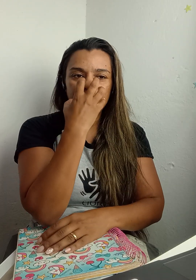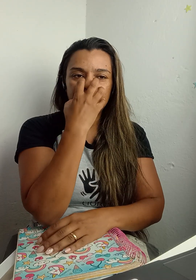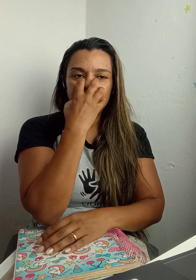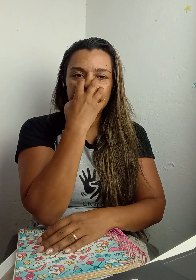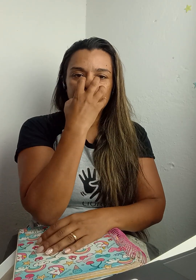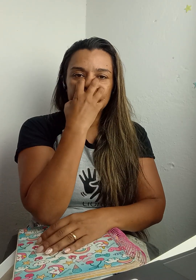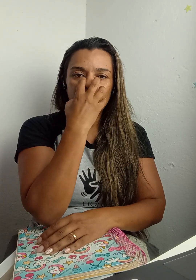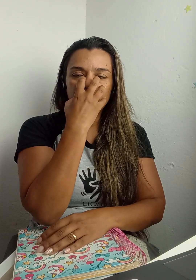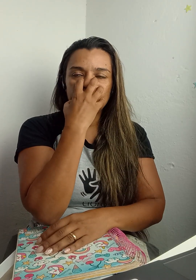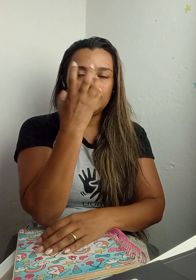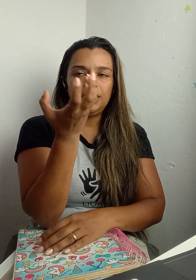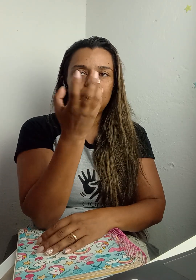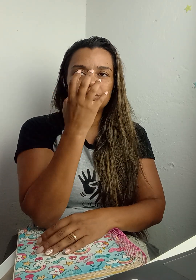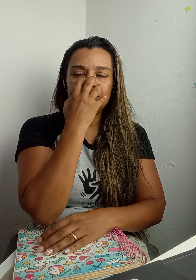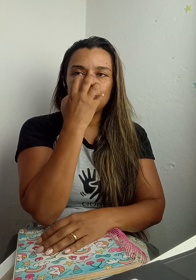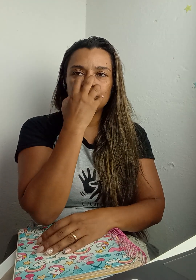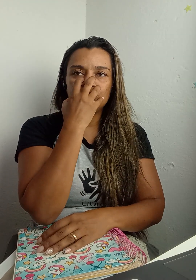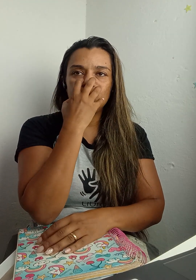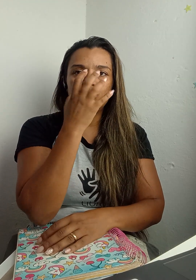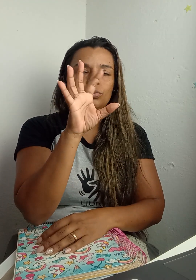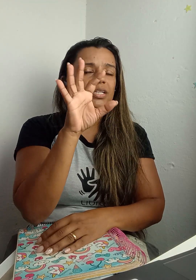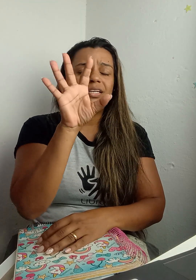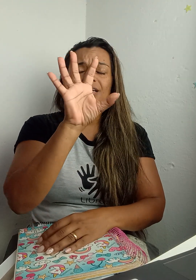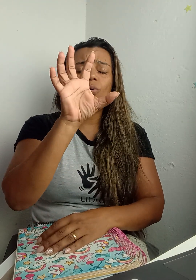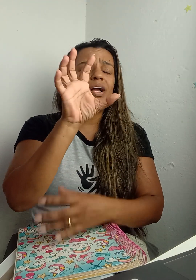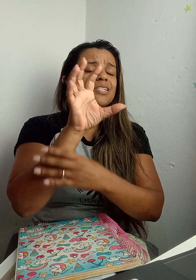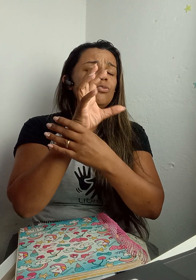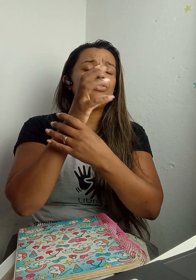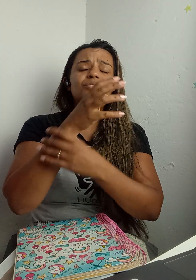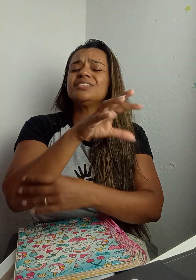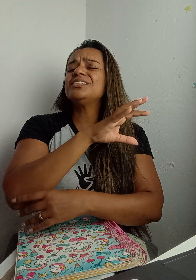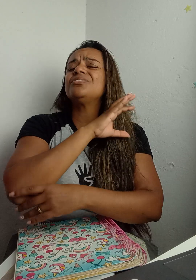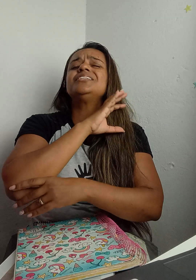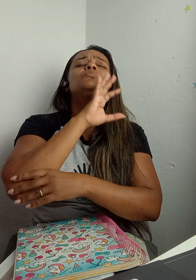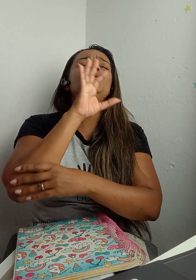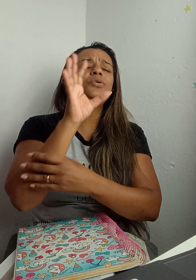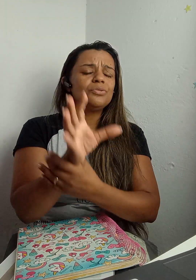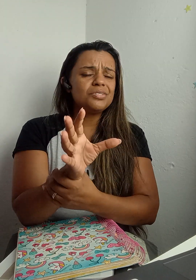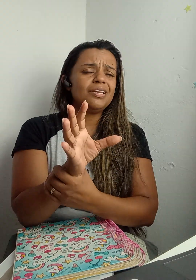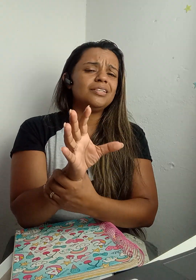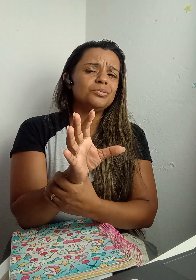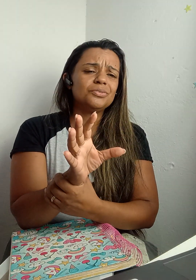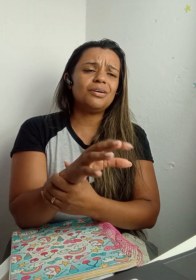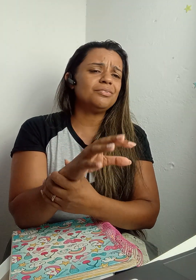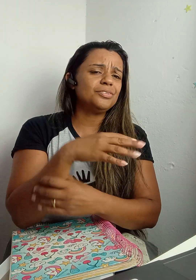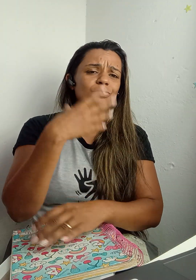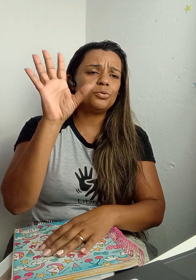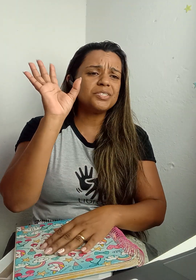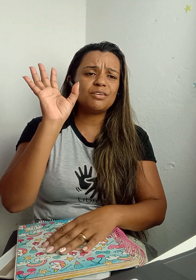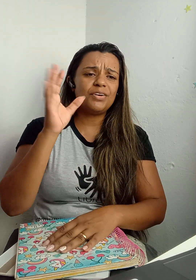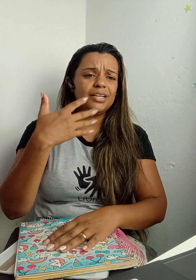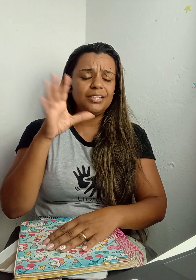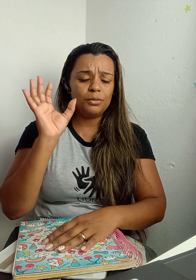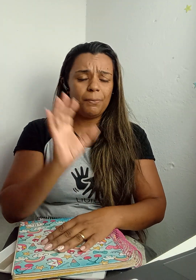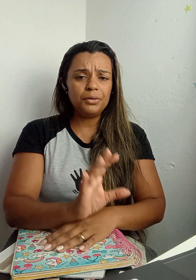né? 2 toquinhos, sinal de cachorro. E com essa configuração você faz muitos sinais, pessoal. Se eu começar a falar aqui, não paro